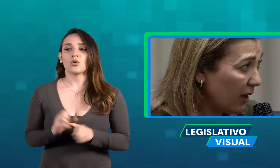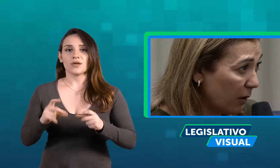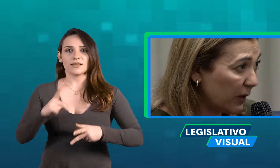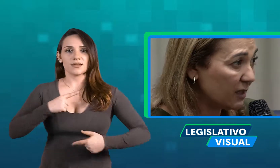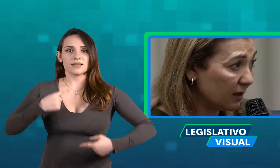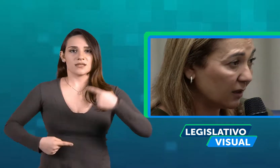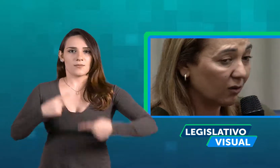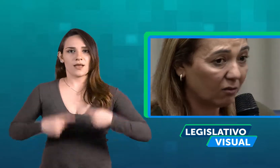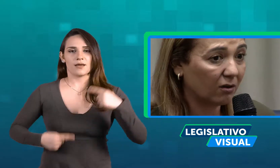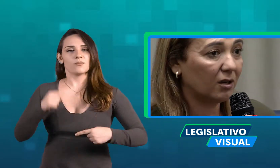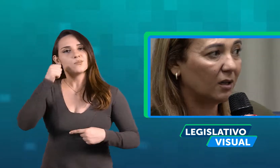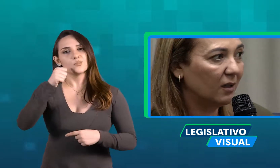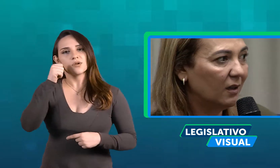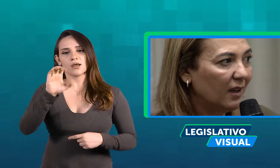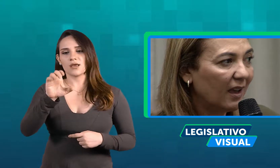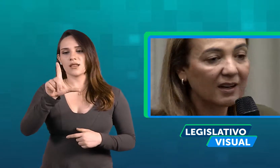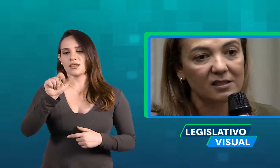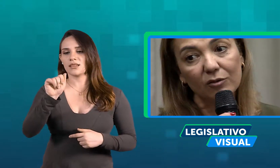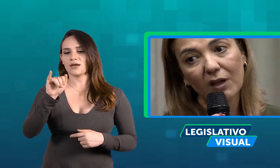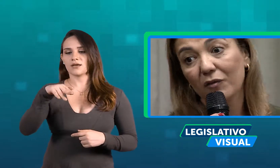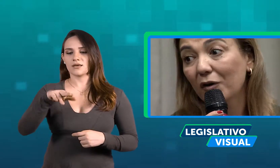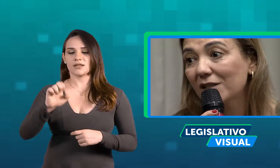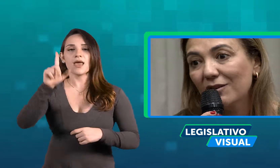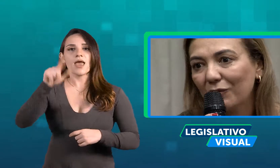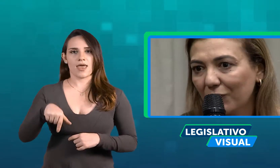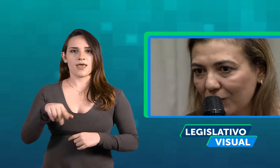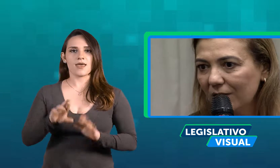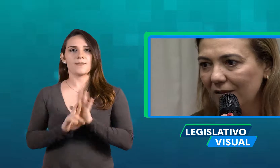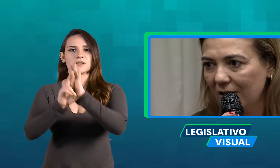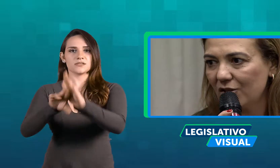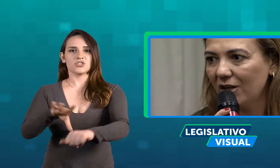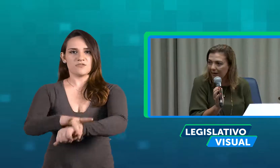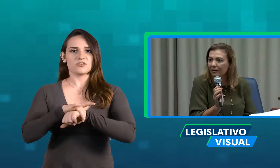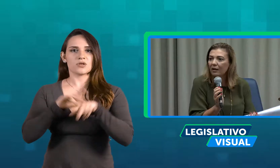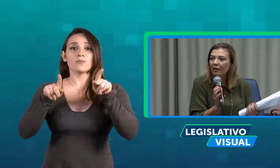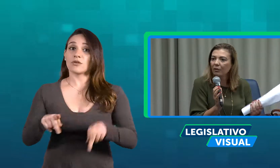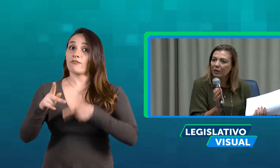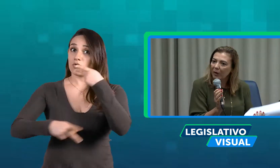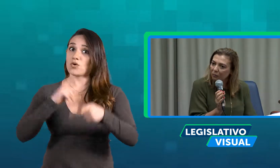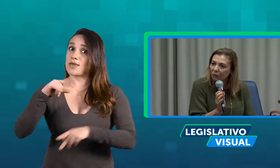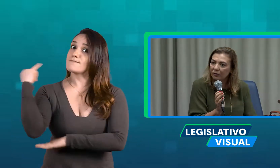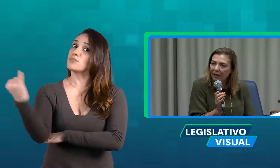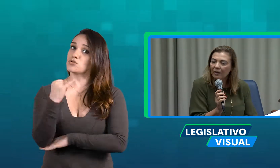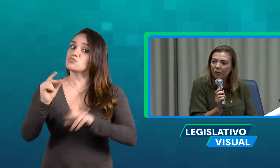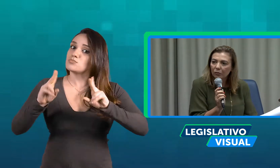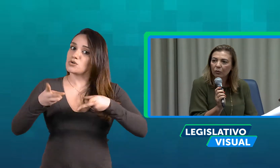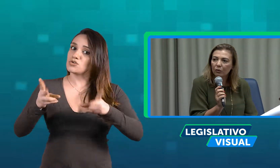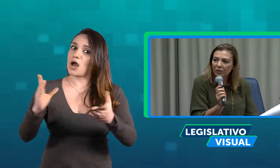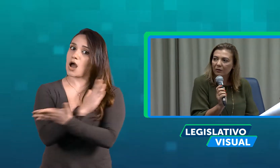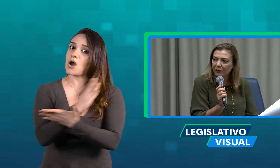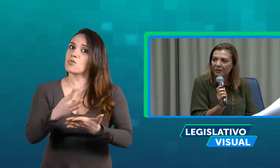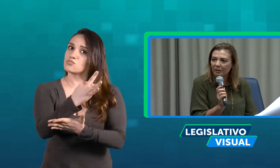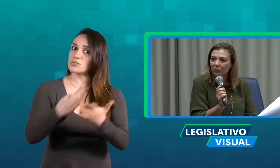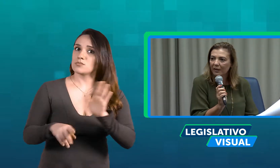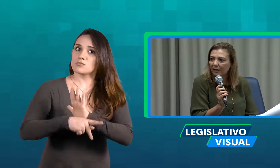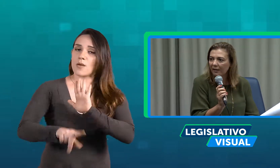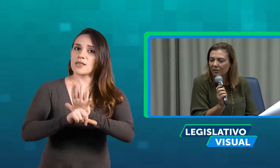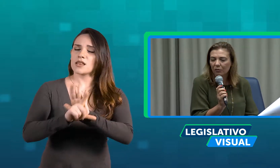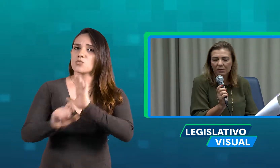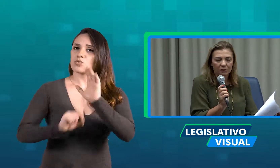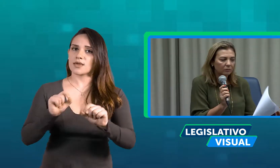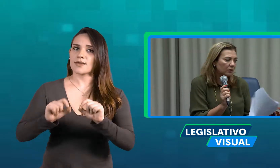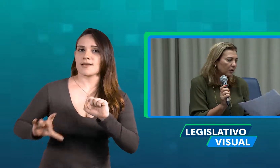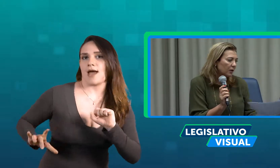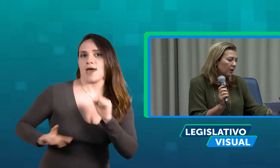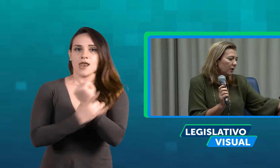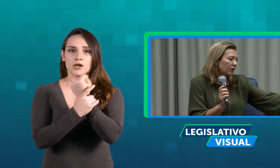debates, Elane de Oliveira França, que representou a Defensoria Pública na reunião, lembrou da relevância da manutenção de trechos da lei que